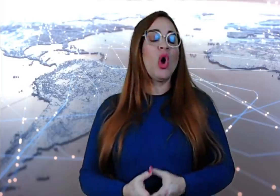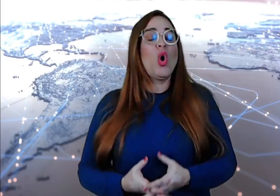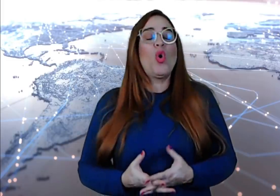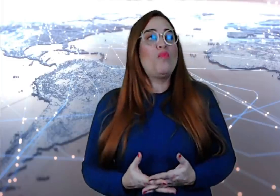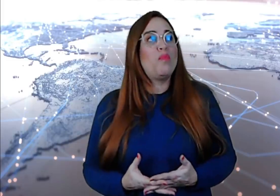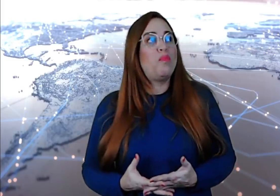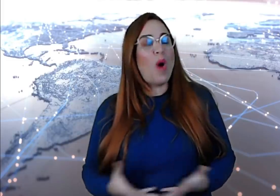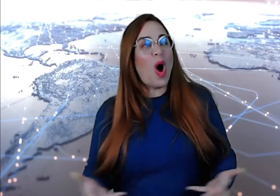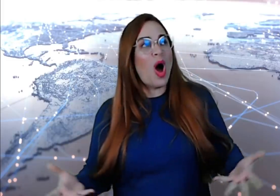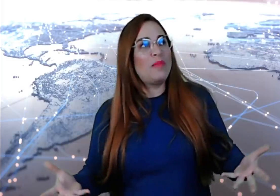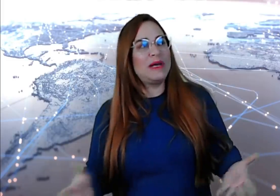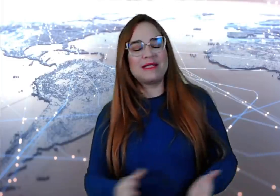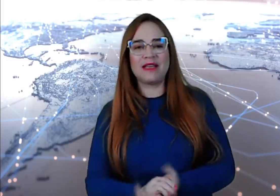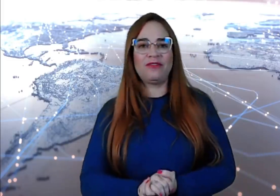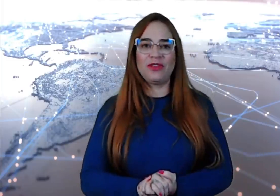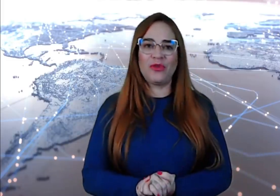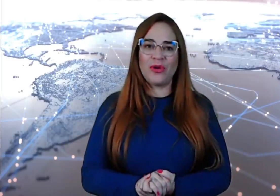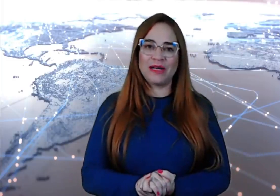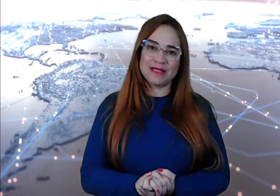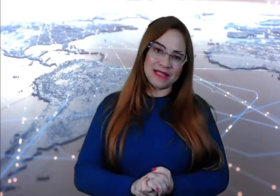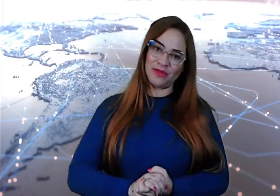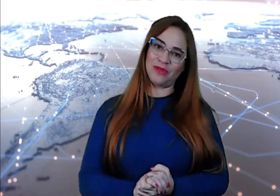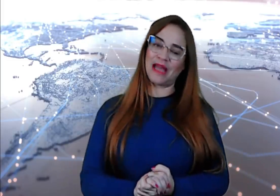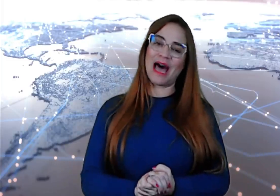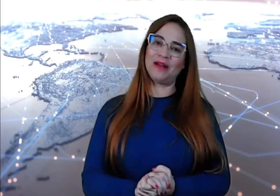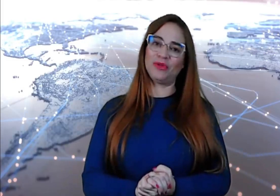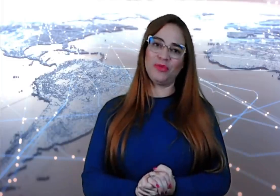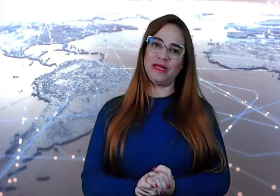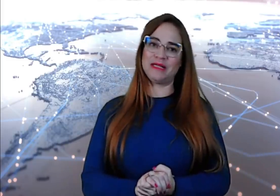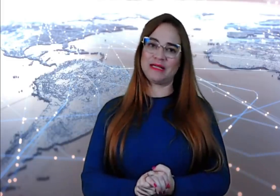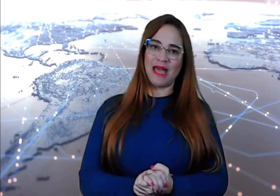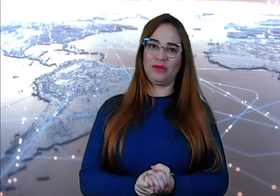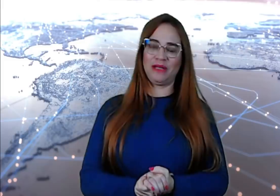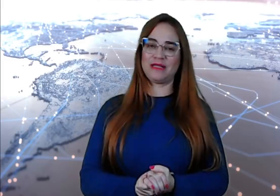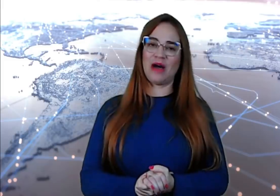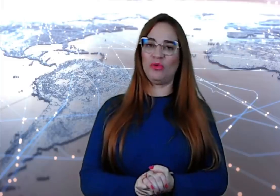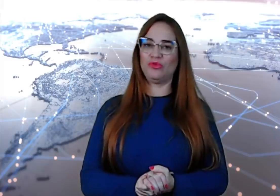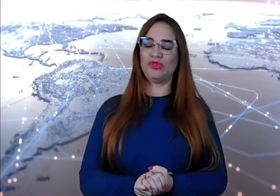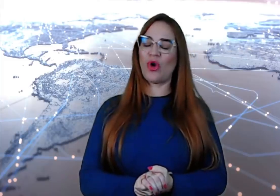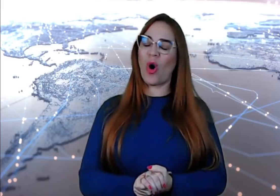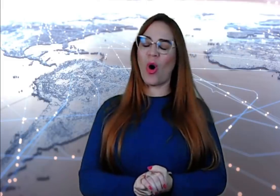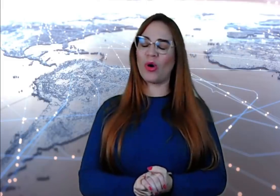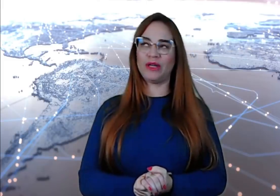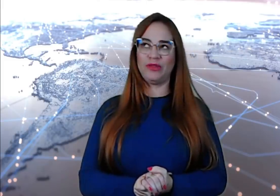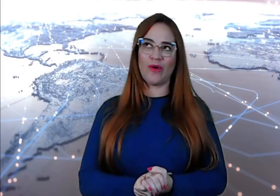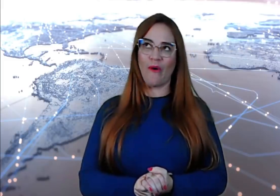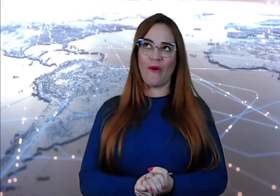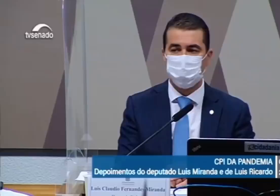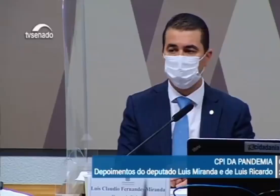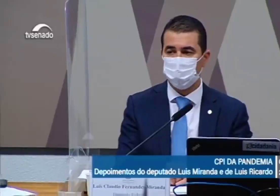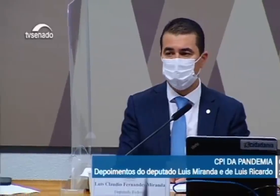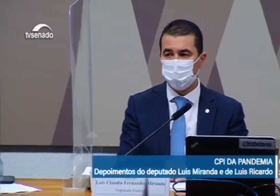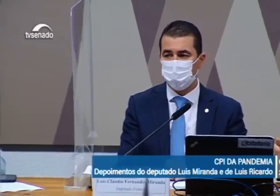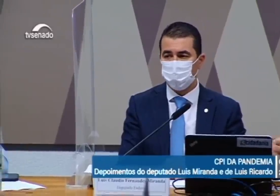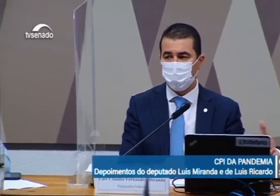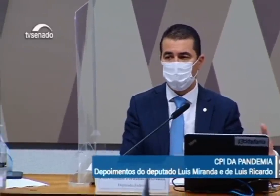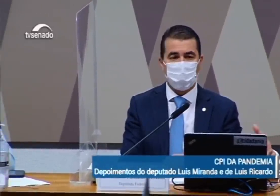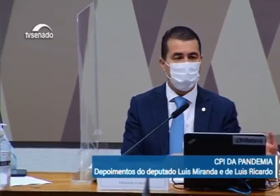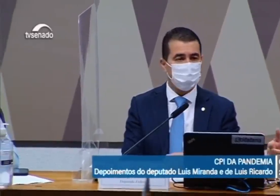um pobre servidor estatutário do Ministério da Saúde. Oh, que dó. O senhor disse que era falei que